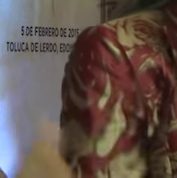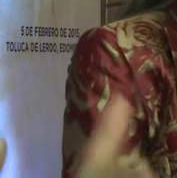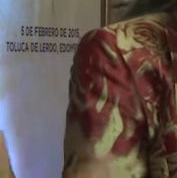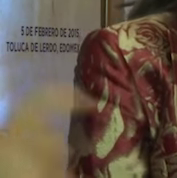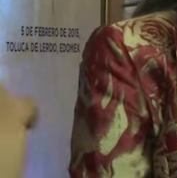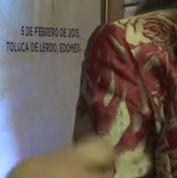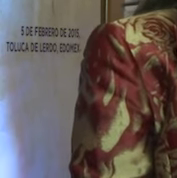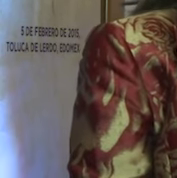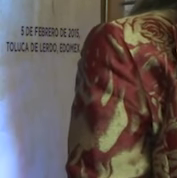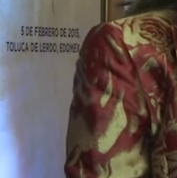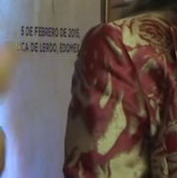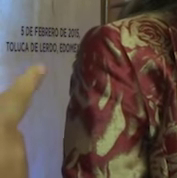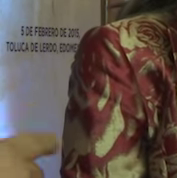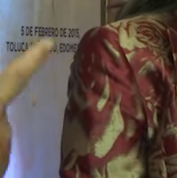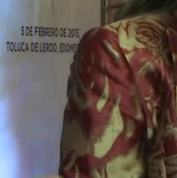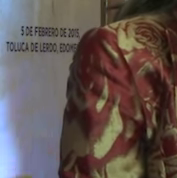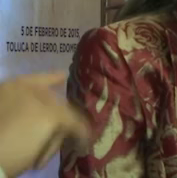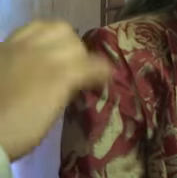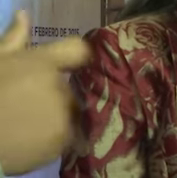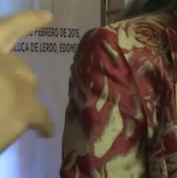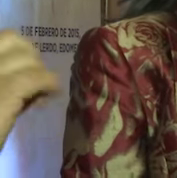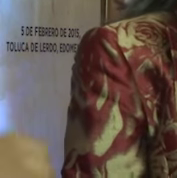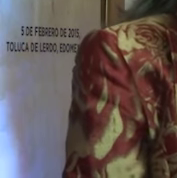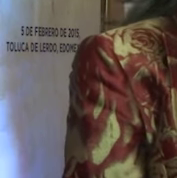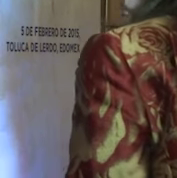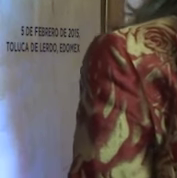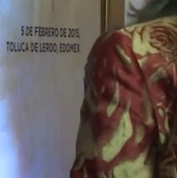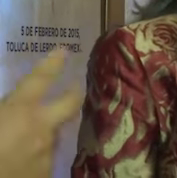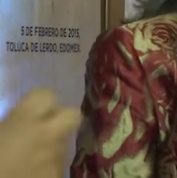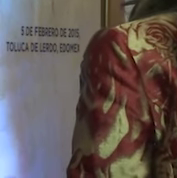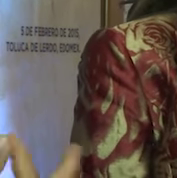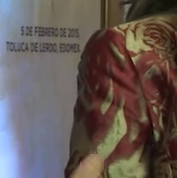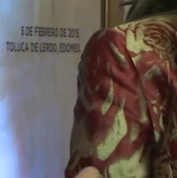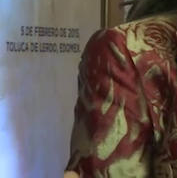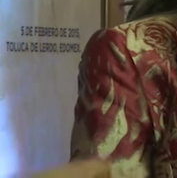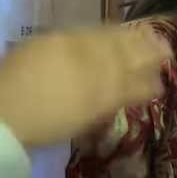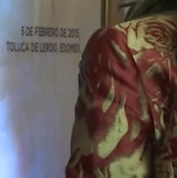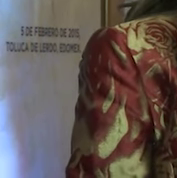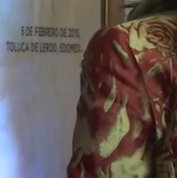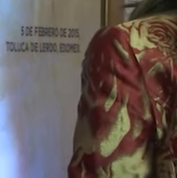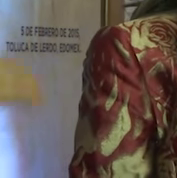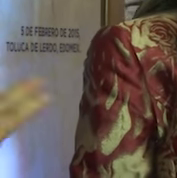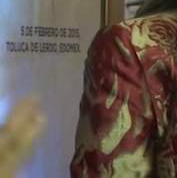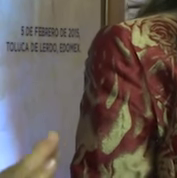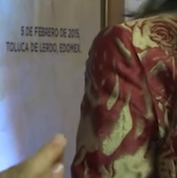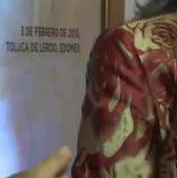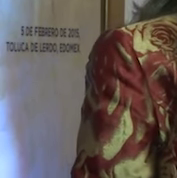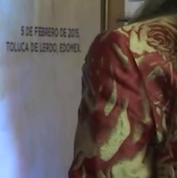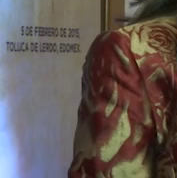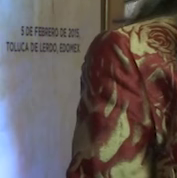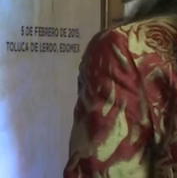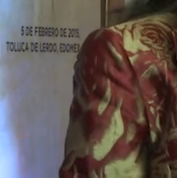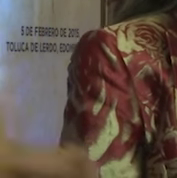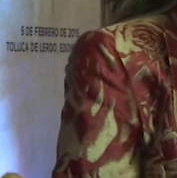de los significados de uno de los primeros textos constitucionales, nos invitan a realizar una reflexión que, por lo menos a mi gusto,